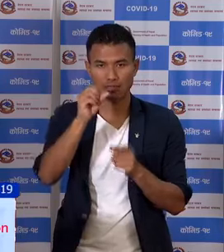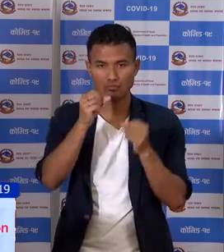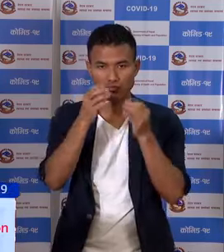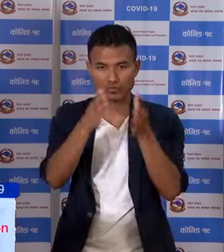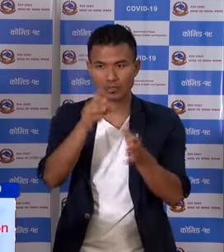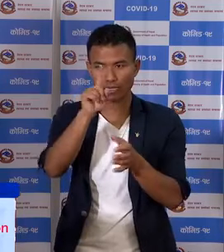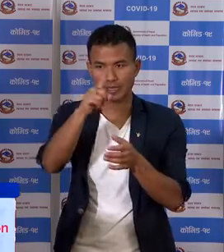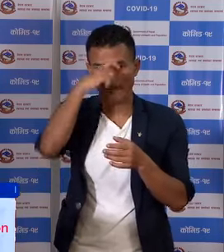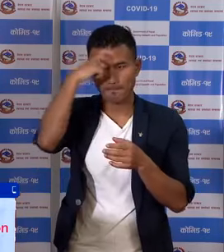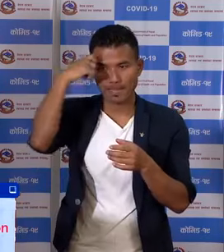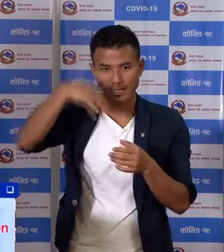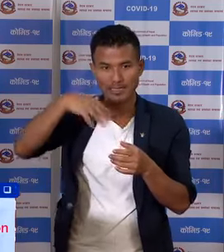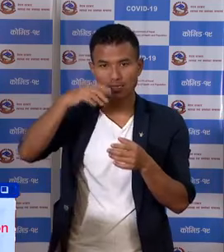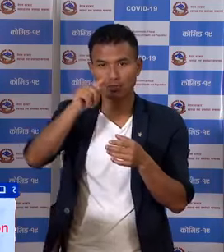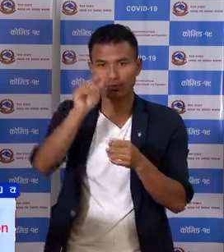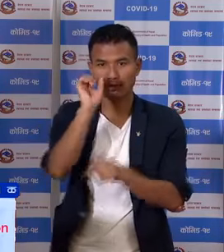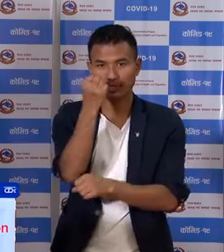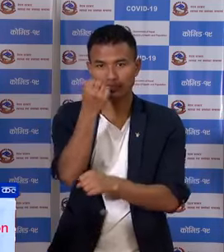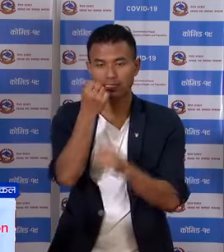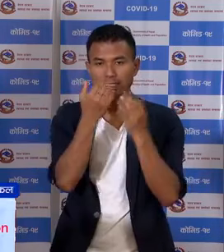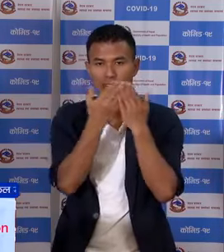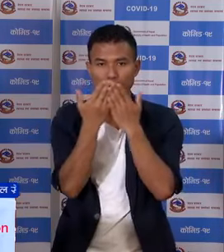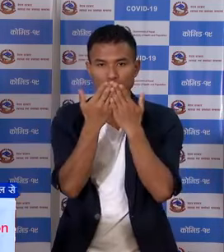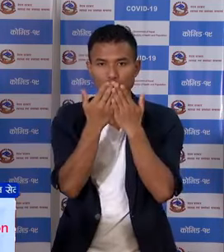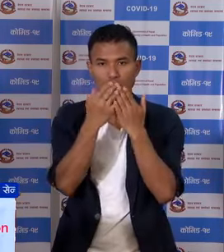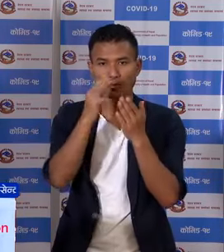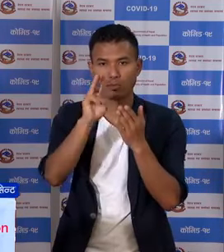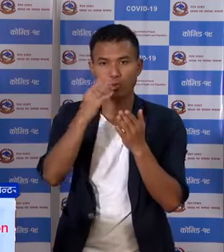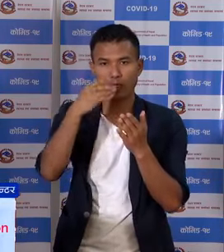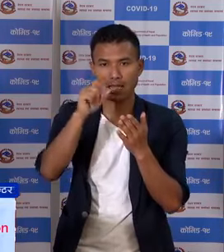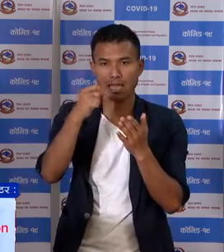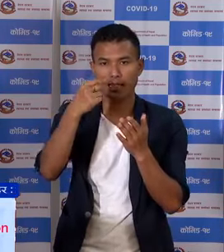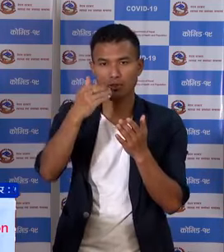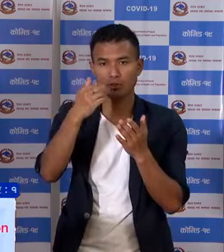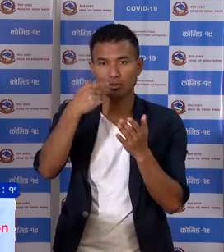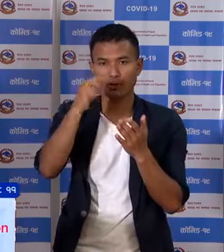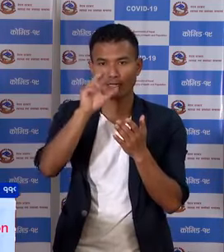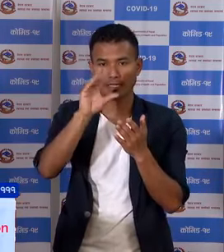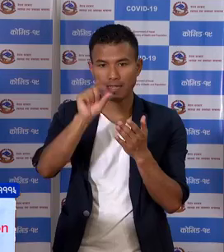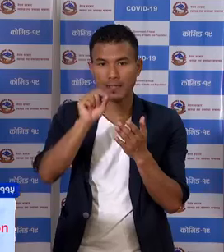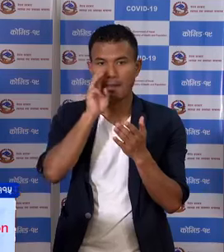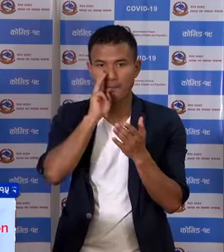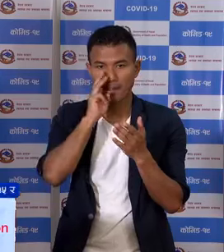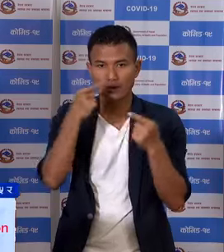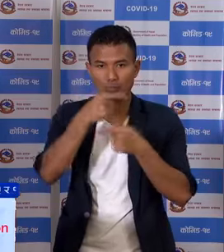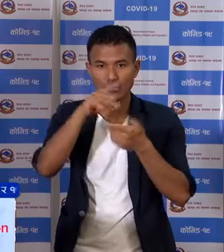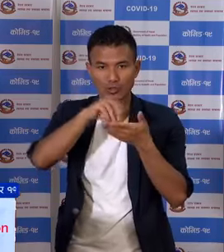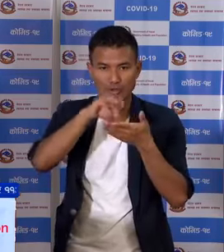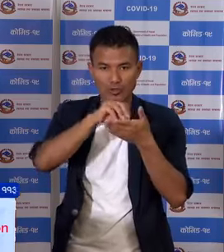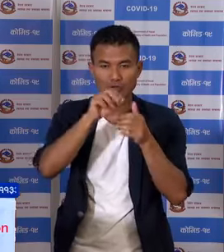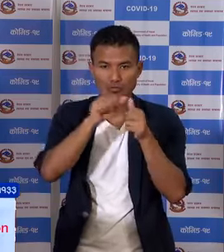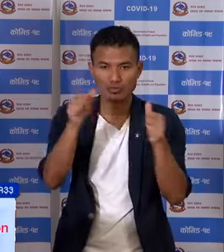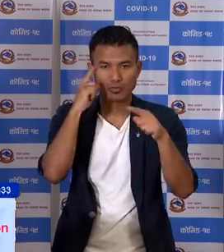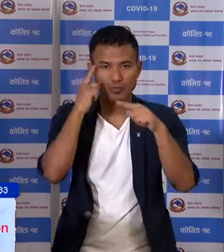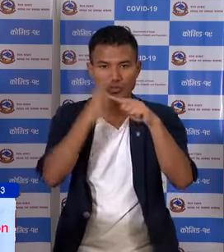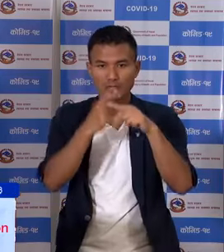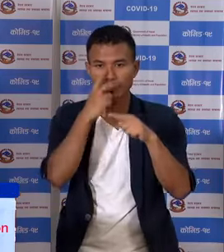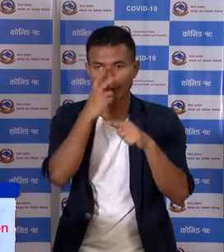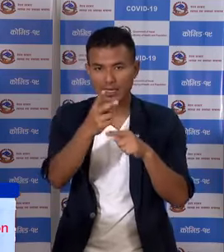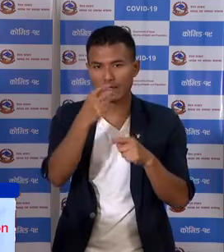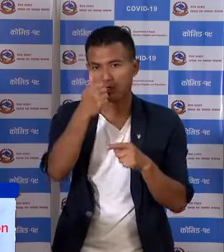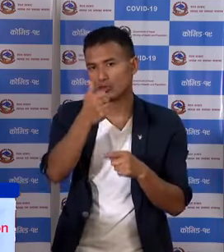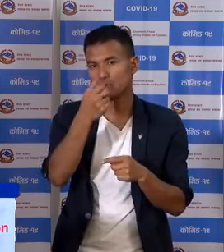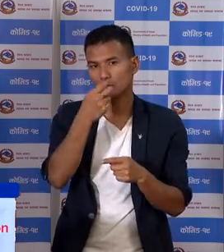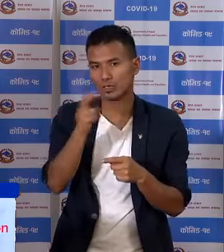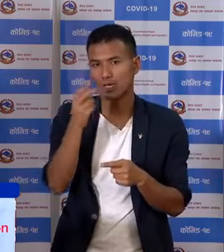राश्टे प्राभी इस्कुल महातनिया मा गरी एको नमुना संकलन मा पोजेटिव देखीनु भय